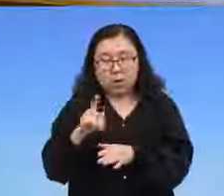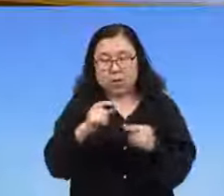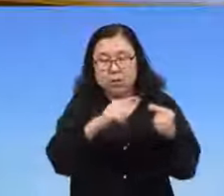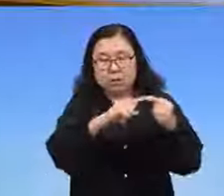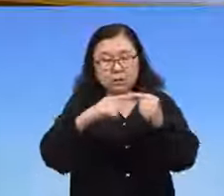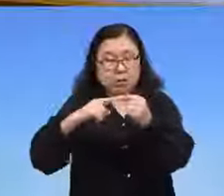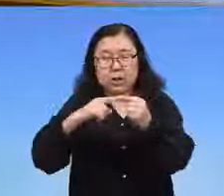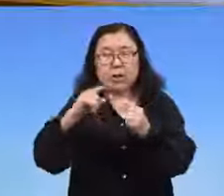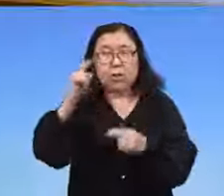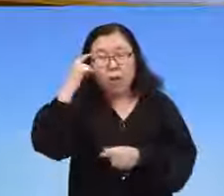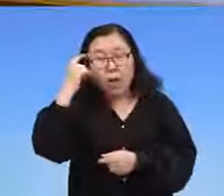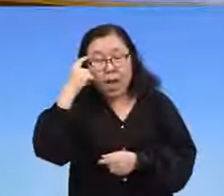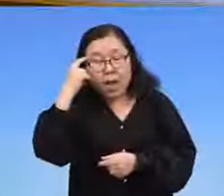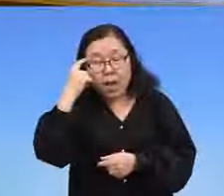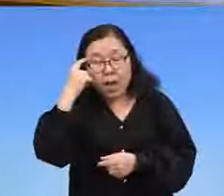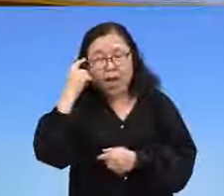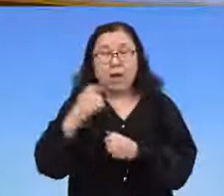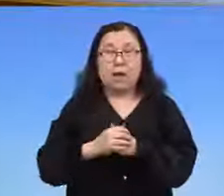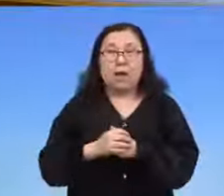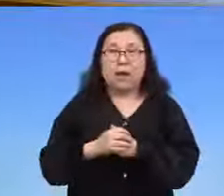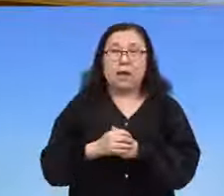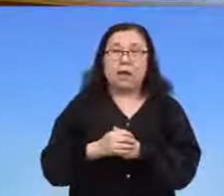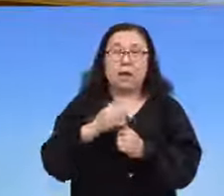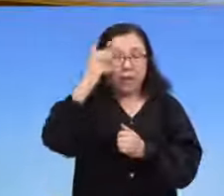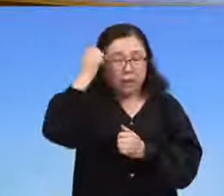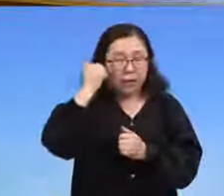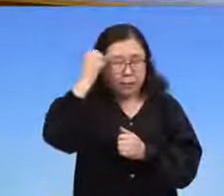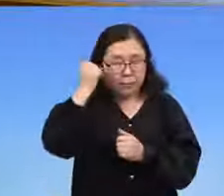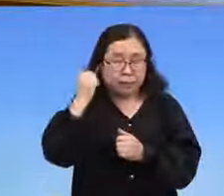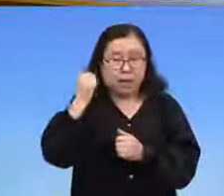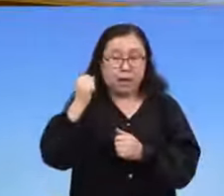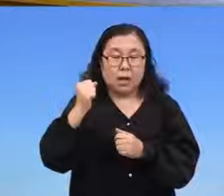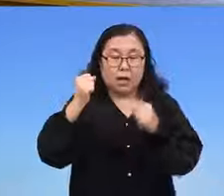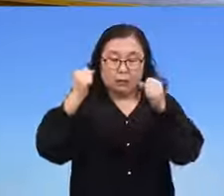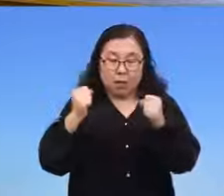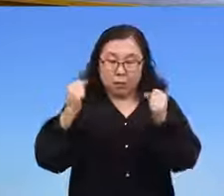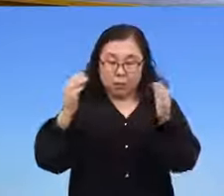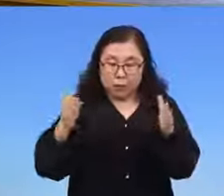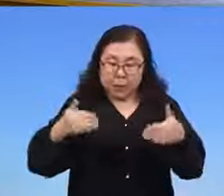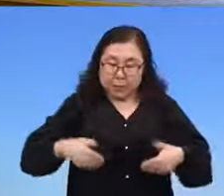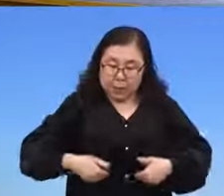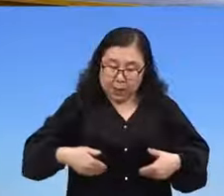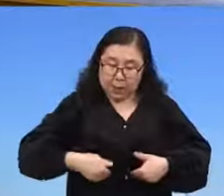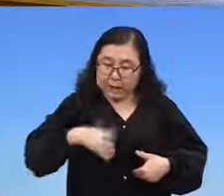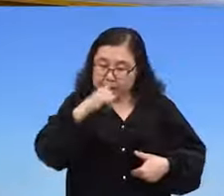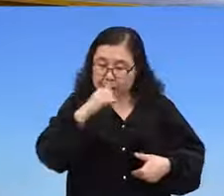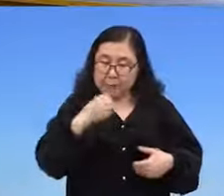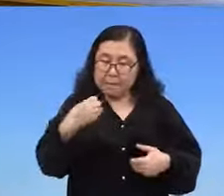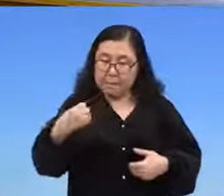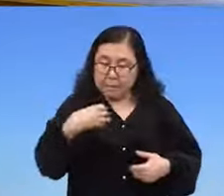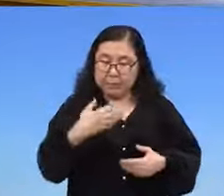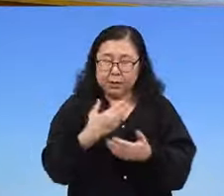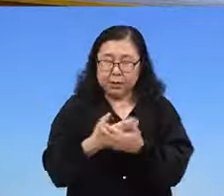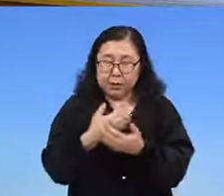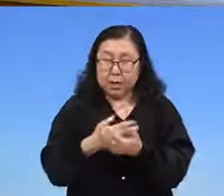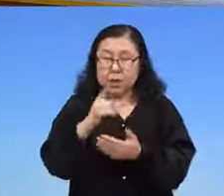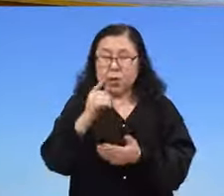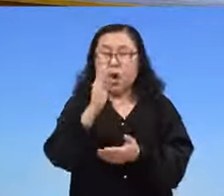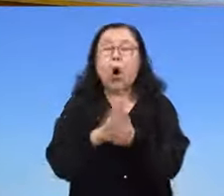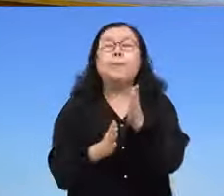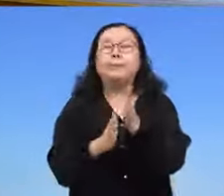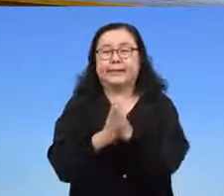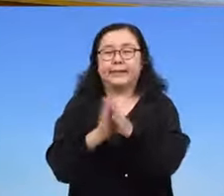마음에 머뭅니까? 머무시는 동안 무엇이든지 필요한 것이 있으면 말씀해 주십시오. 그것 없이 사는